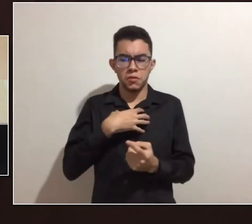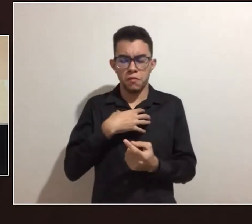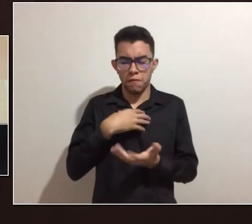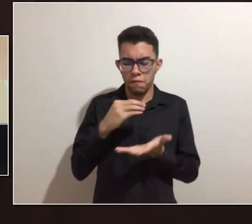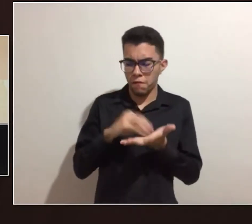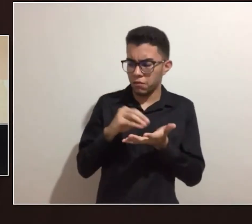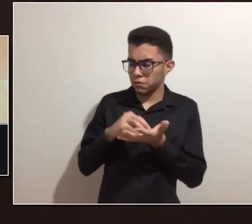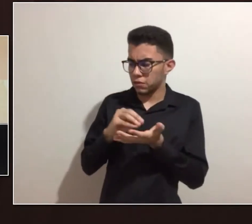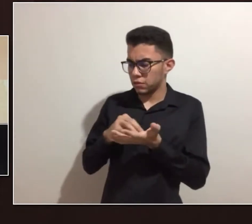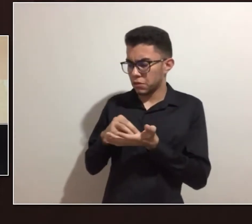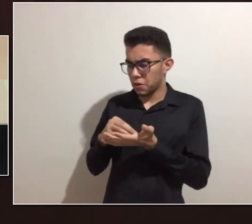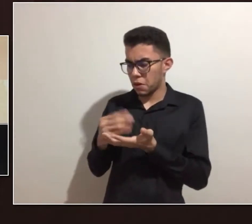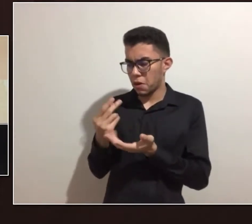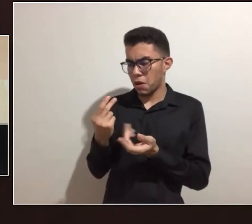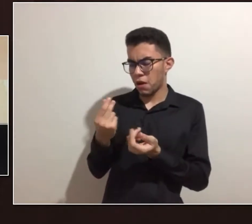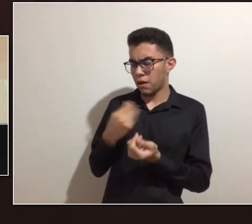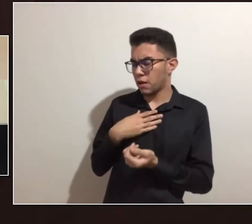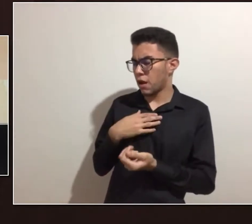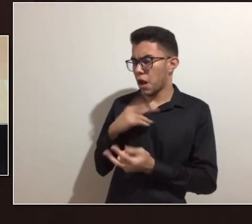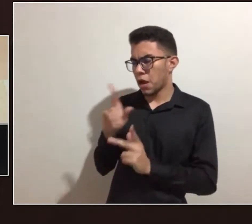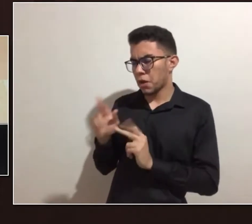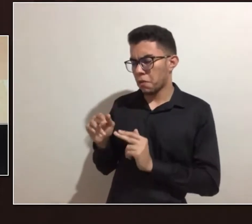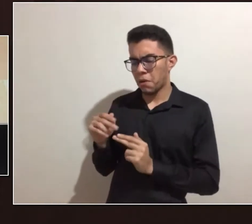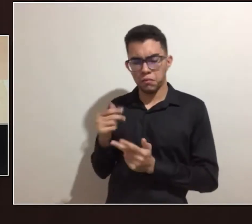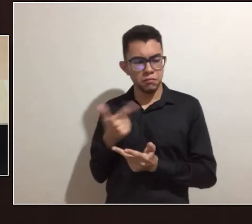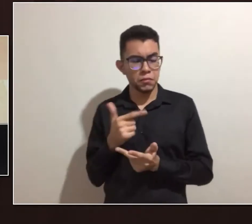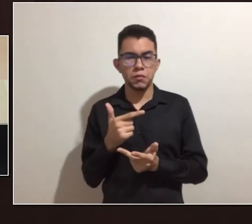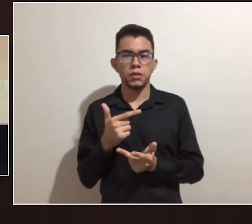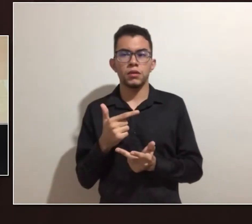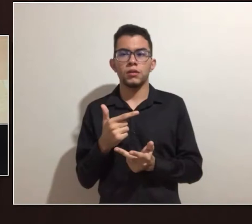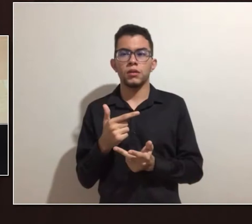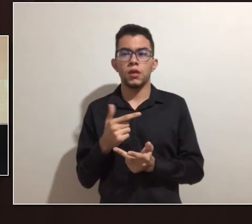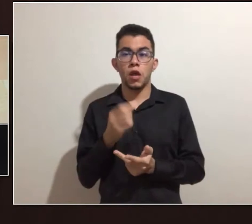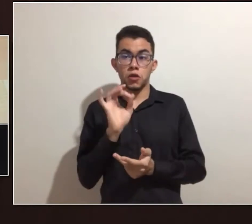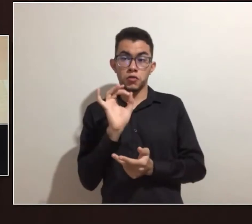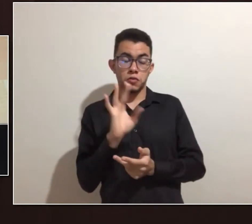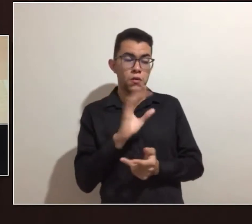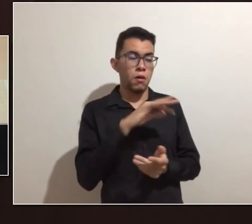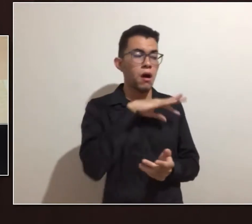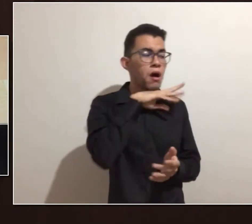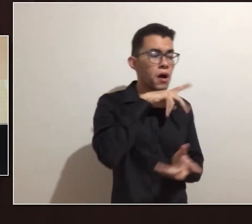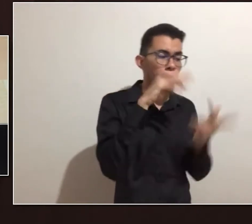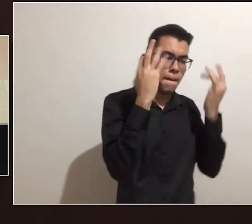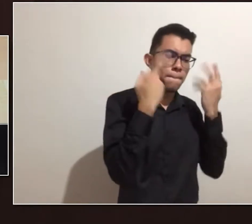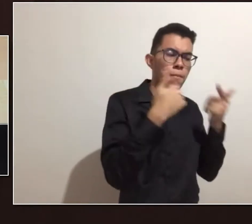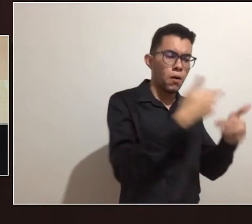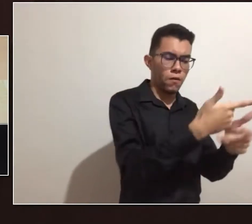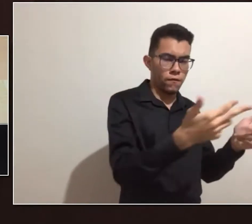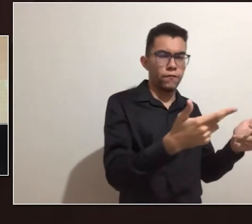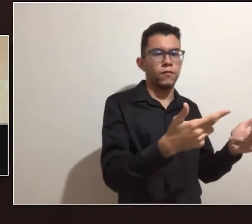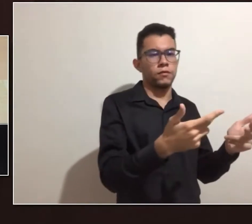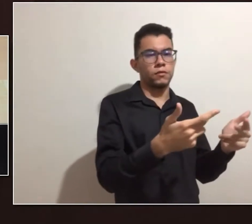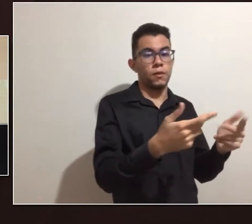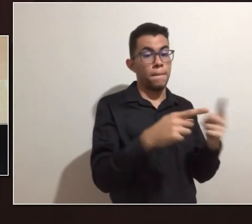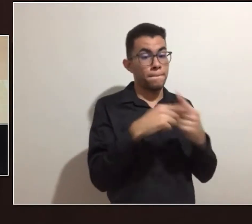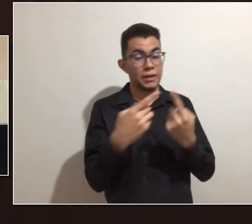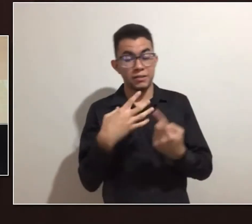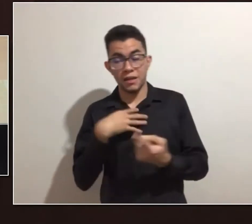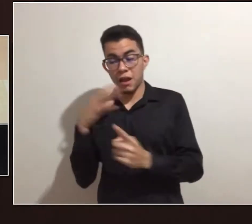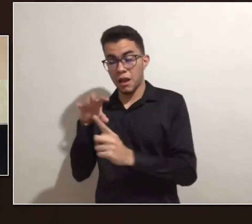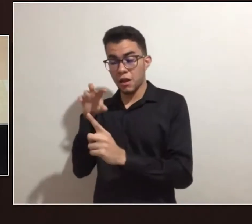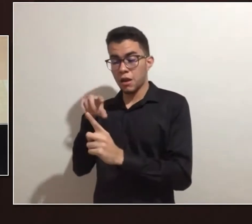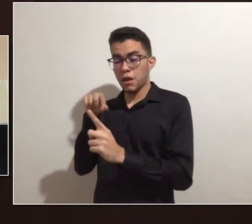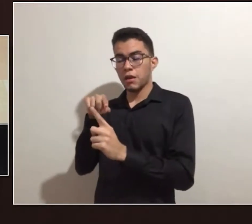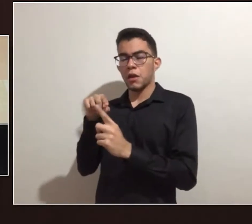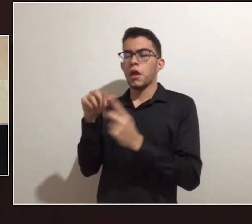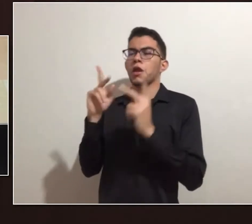afinal é carne da minha carne, osso do meu osso, ser-lhe-á chamada varoa, porque do varão